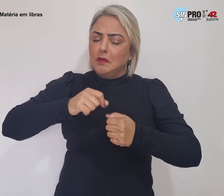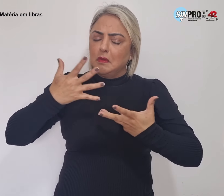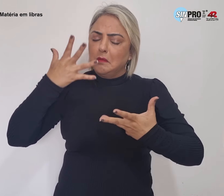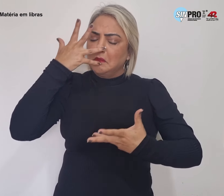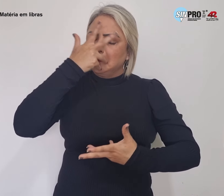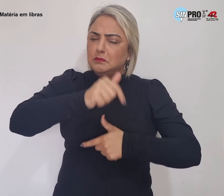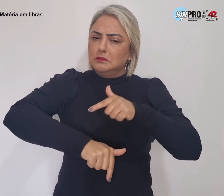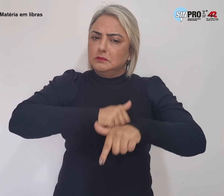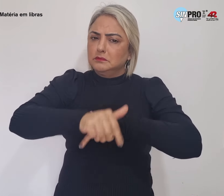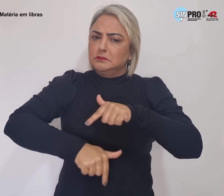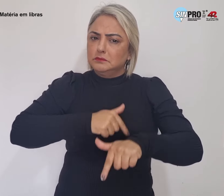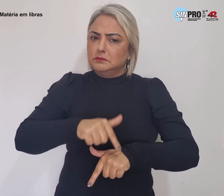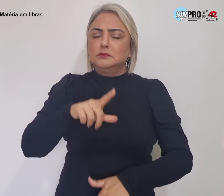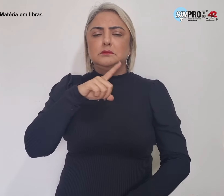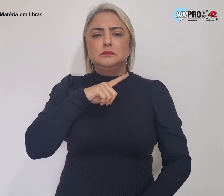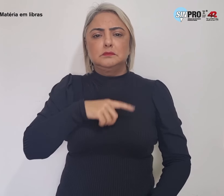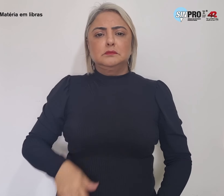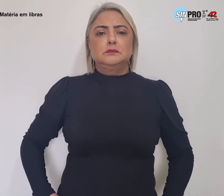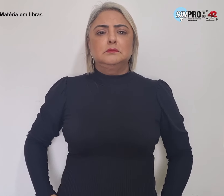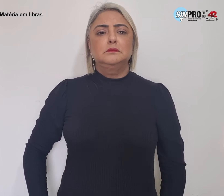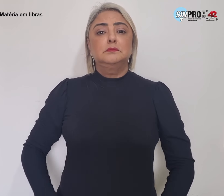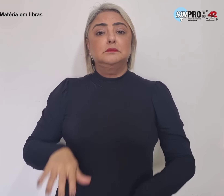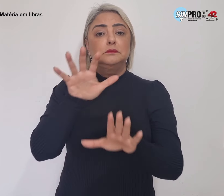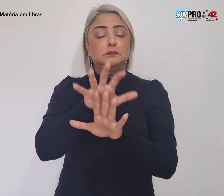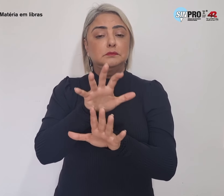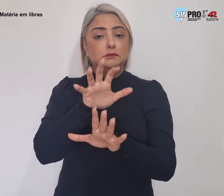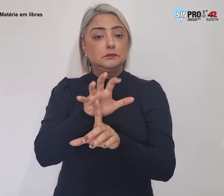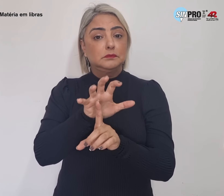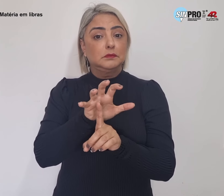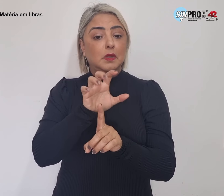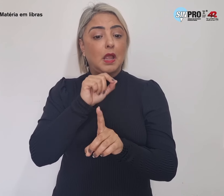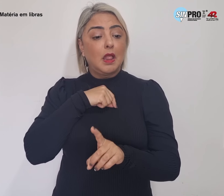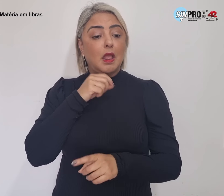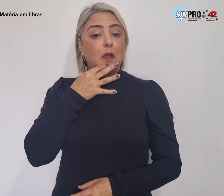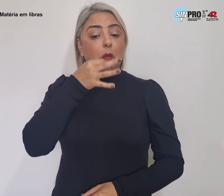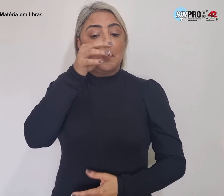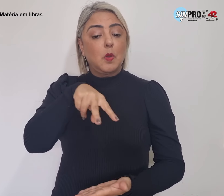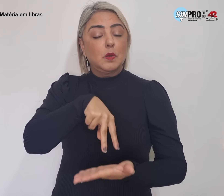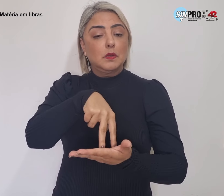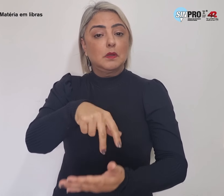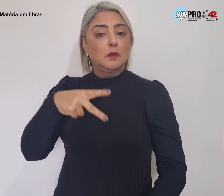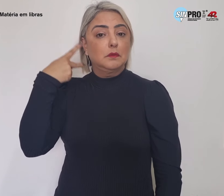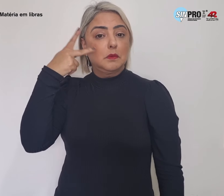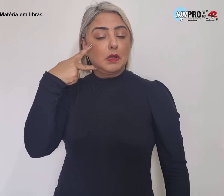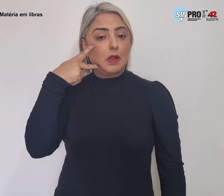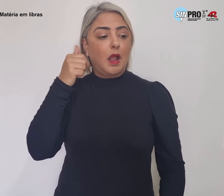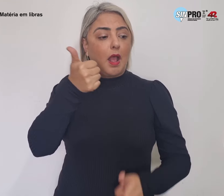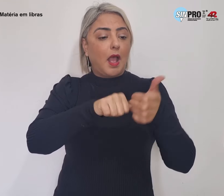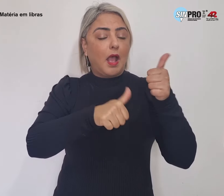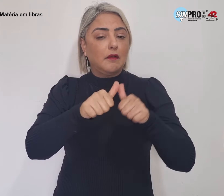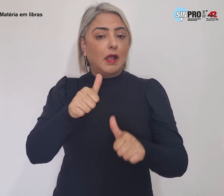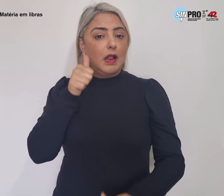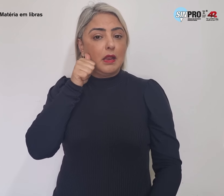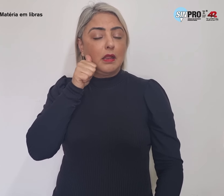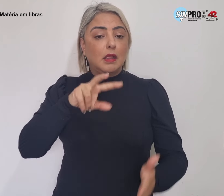que tem impactado na posição dos parlamentares. Avalia a dirigente do SimproDF,